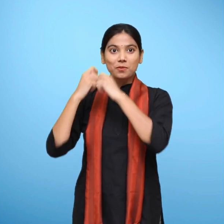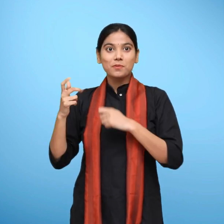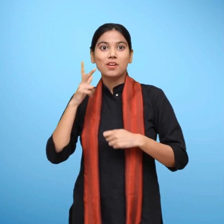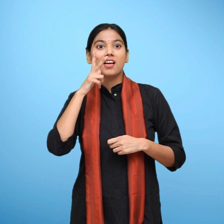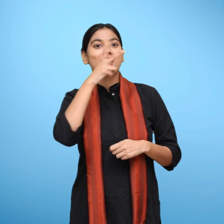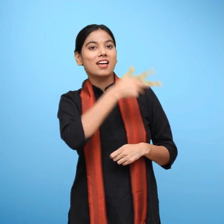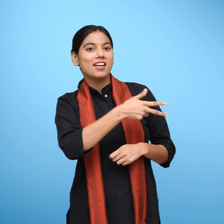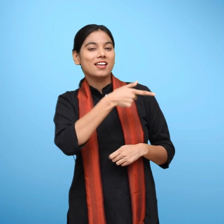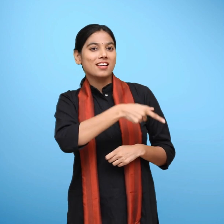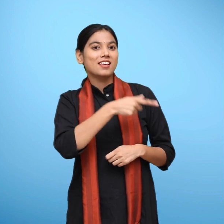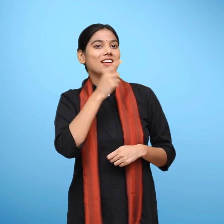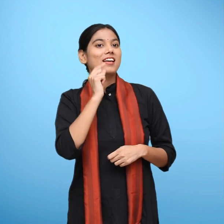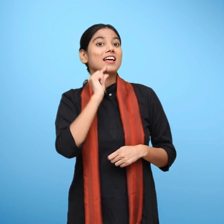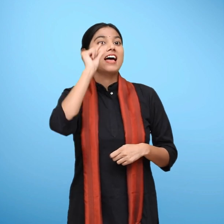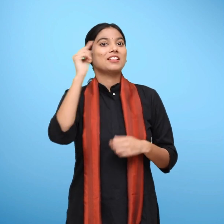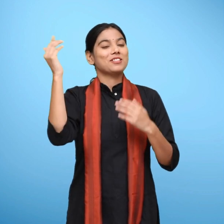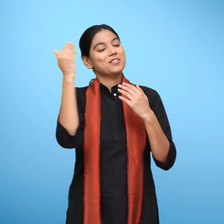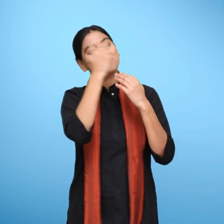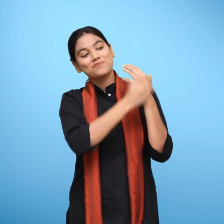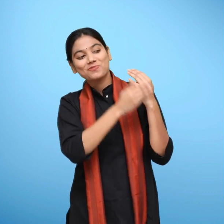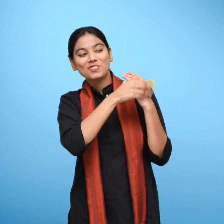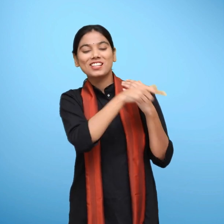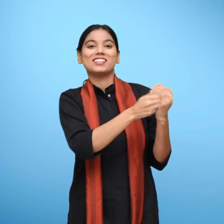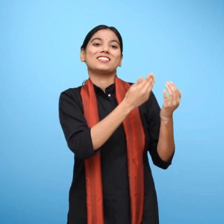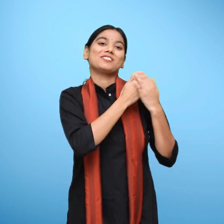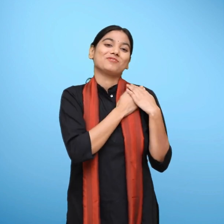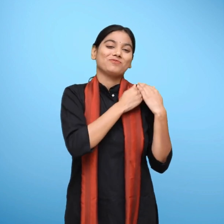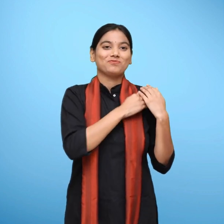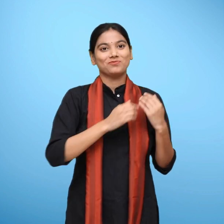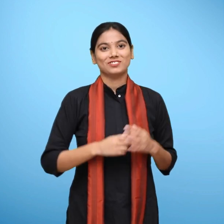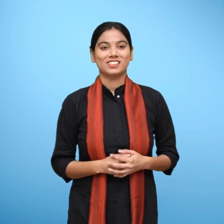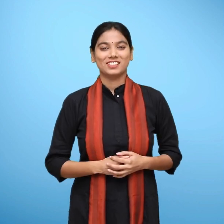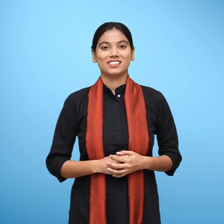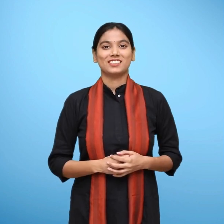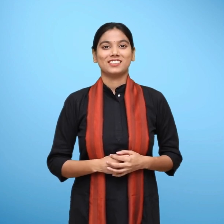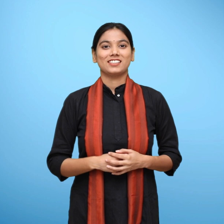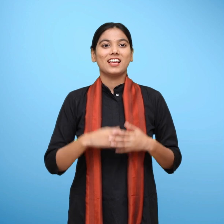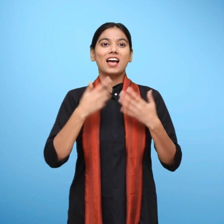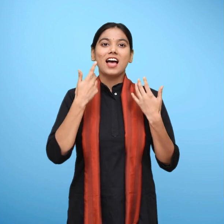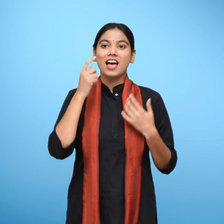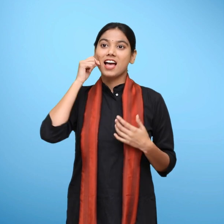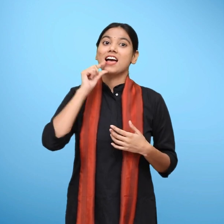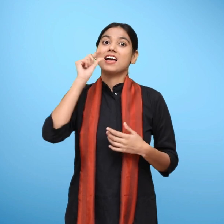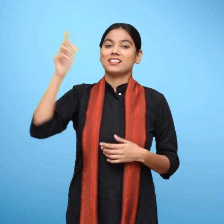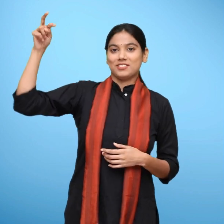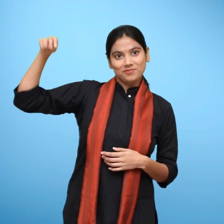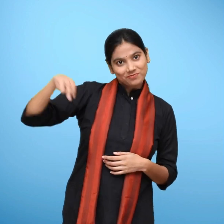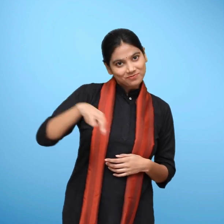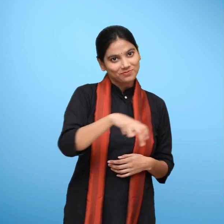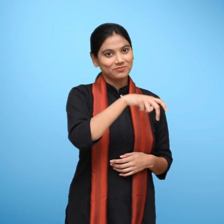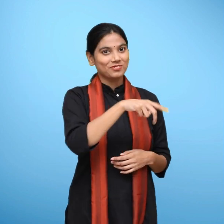है चाचा जी हमसे करते प्यार तभी चाचा जी आ जाते हैं और